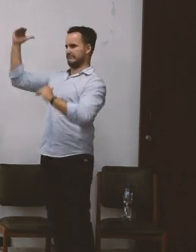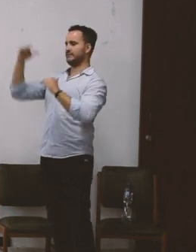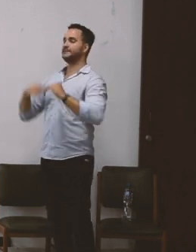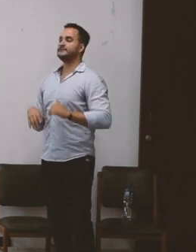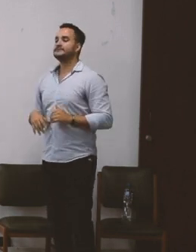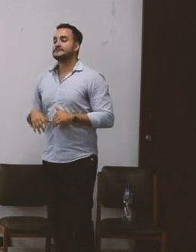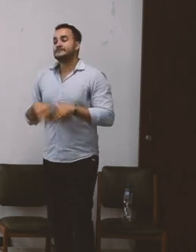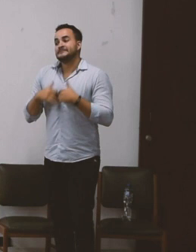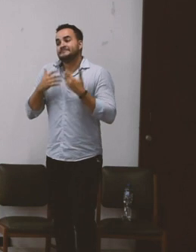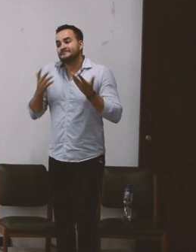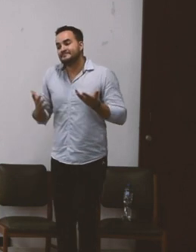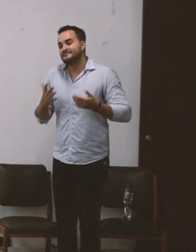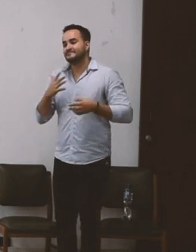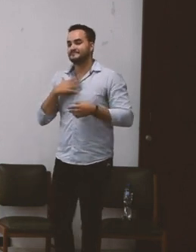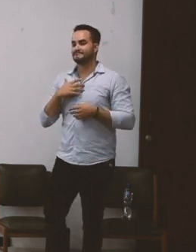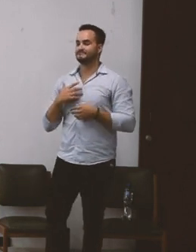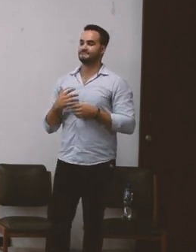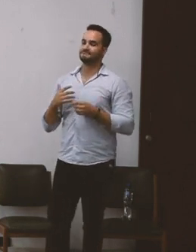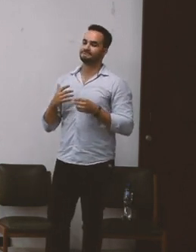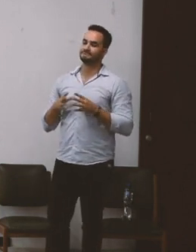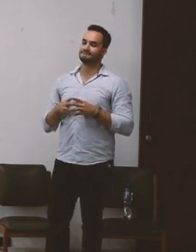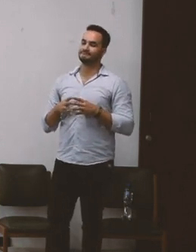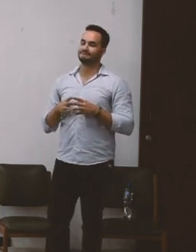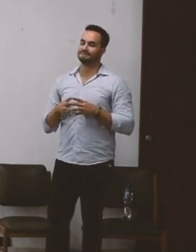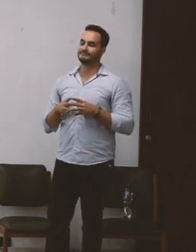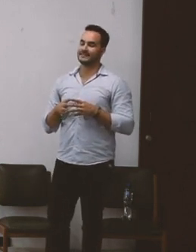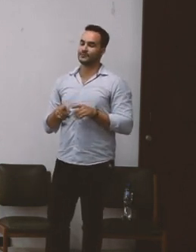Entonces, podríamos decir que